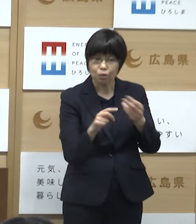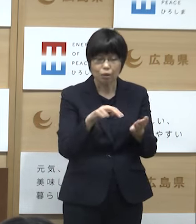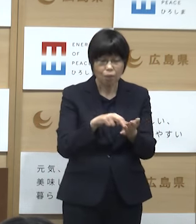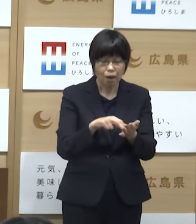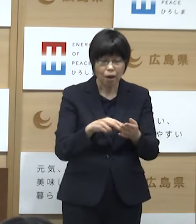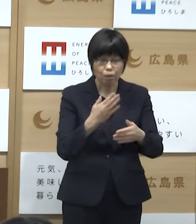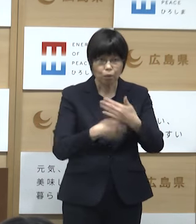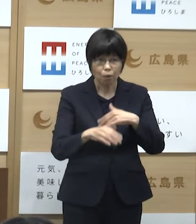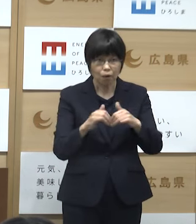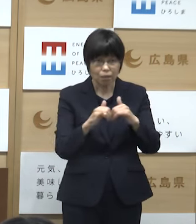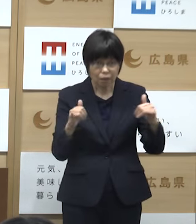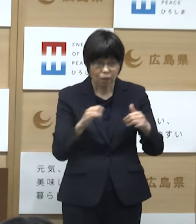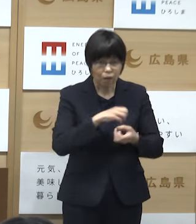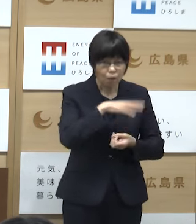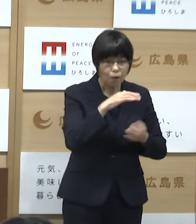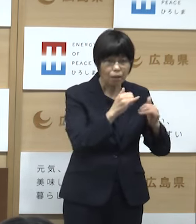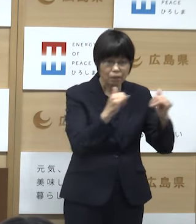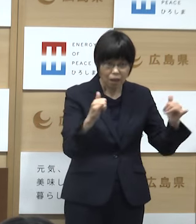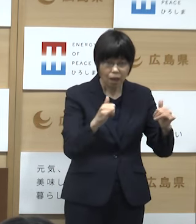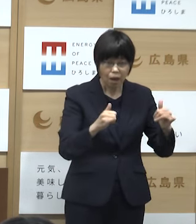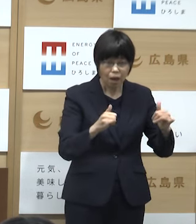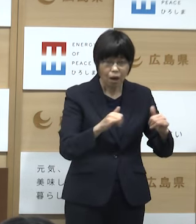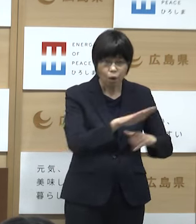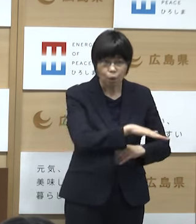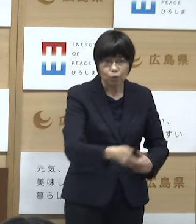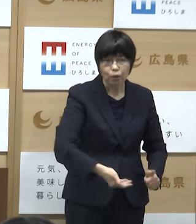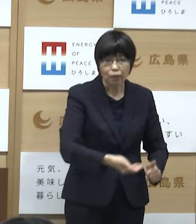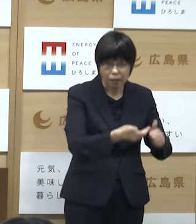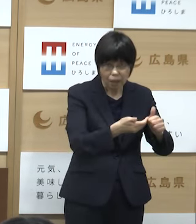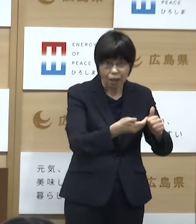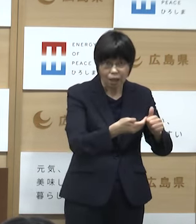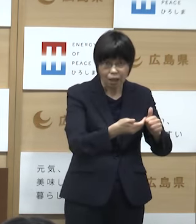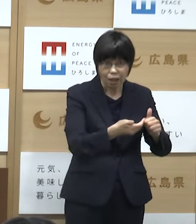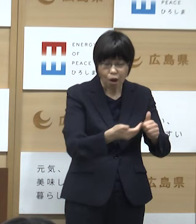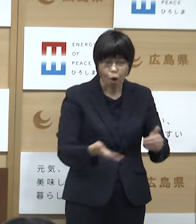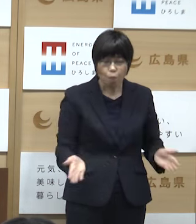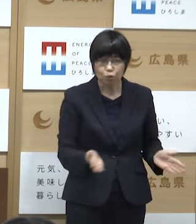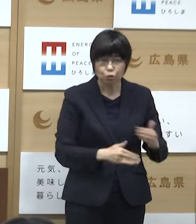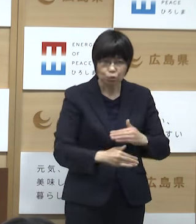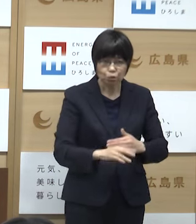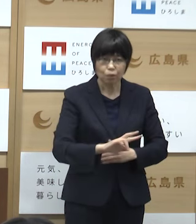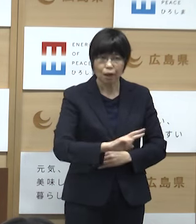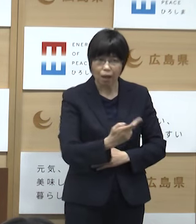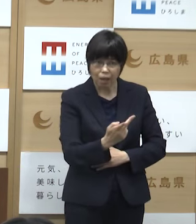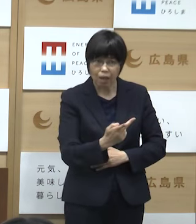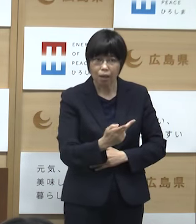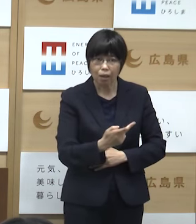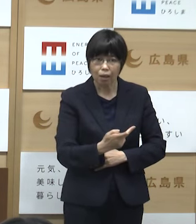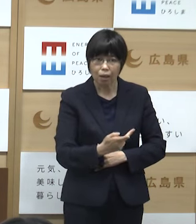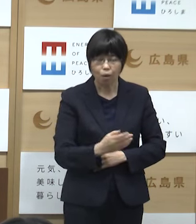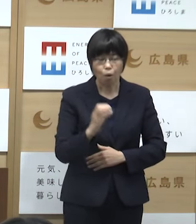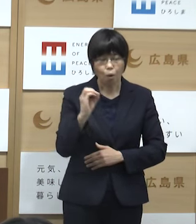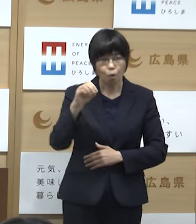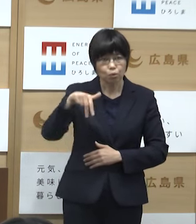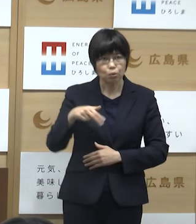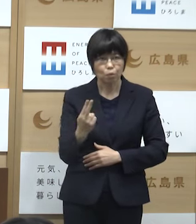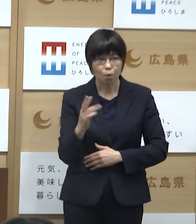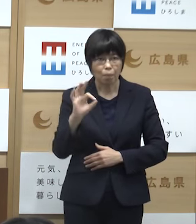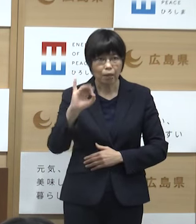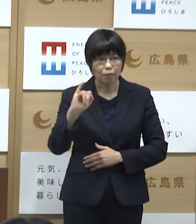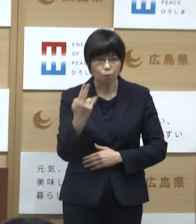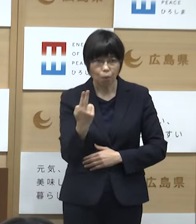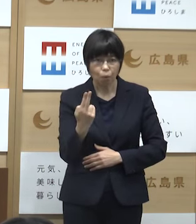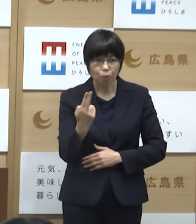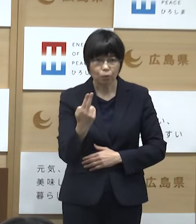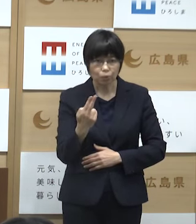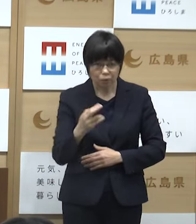か障害者とか子育て世代に配慮されたおむつ替え台とかですね、オストメイト対応の多目的